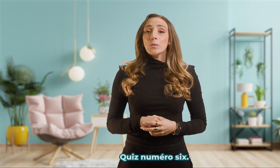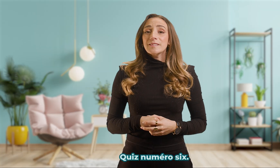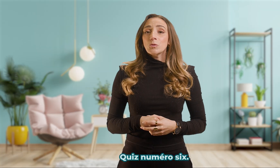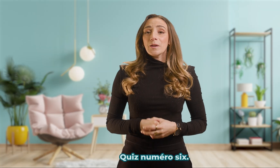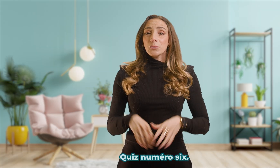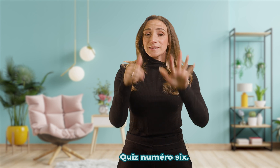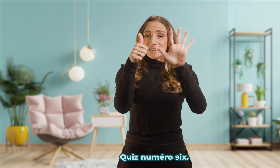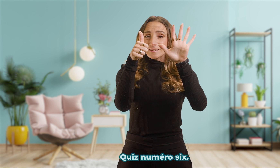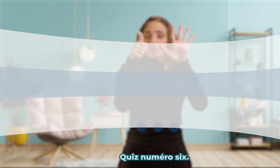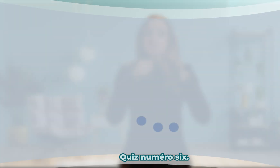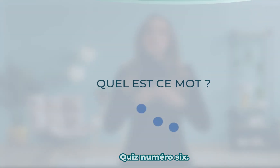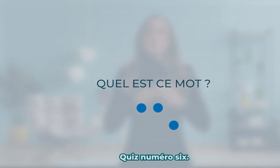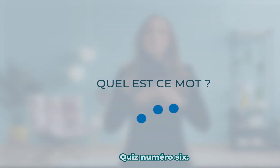Quiz numéro 6.